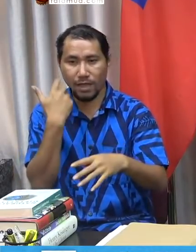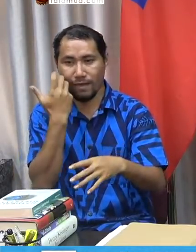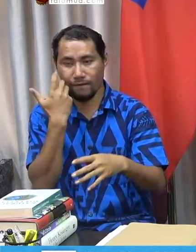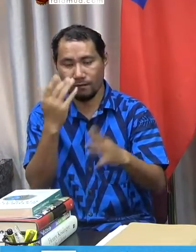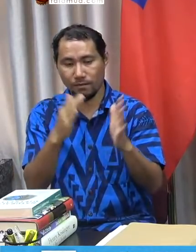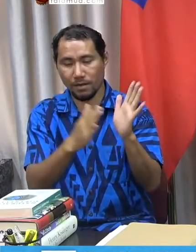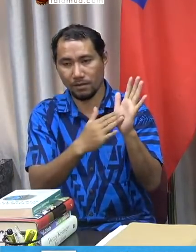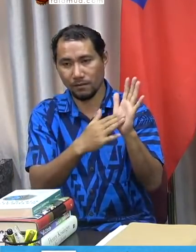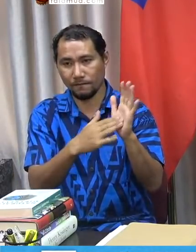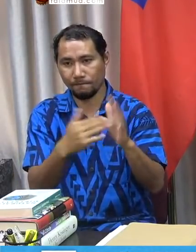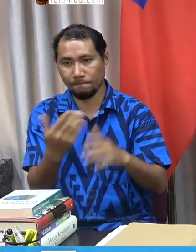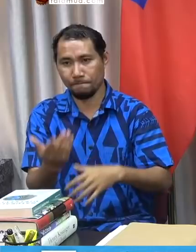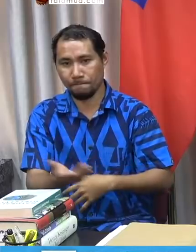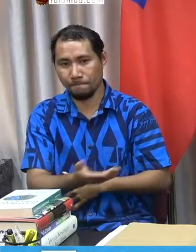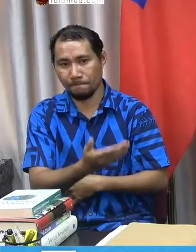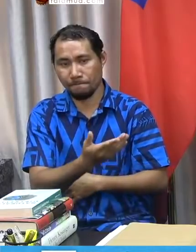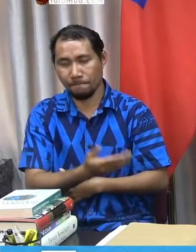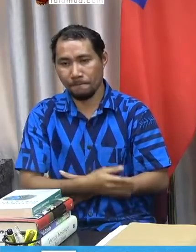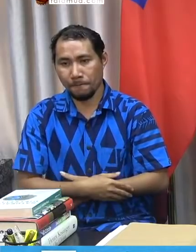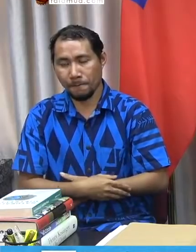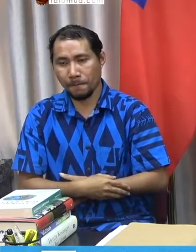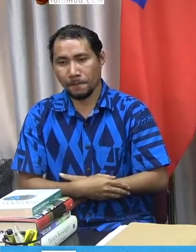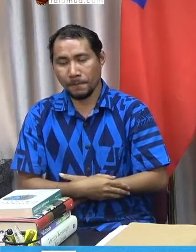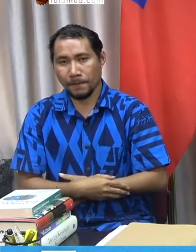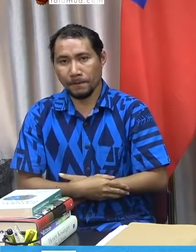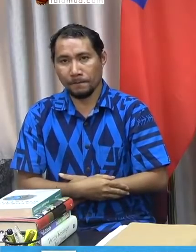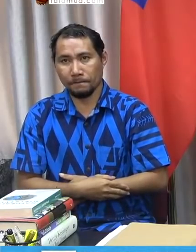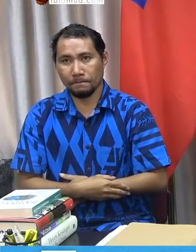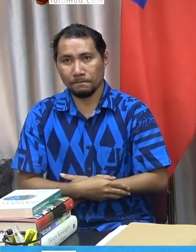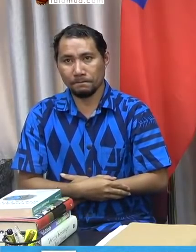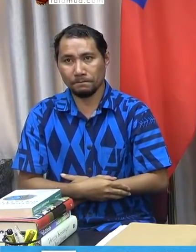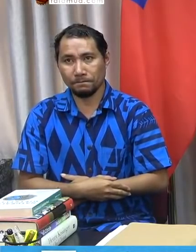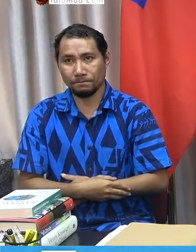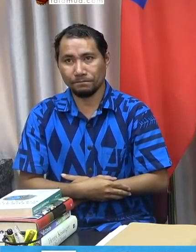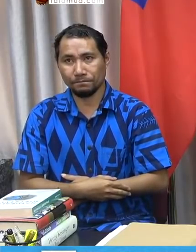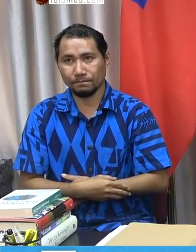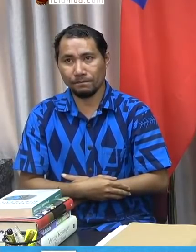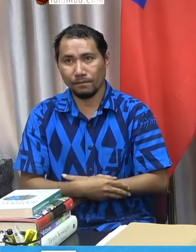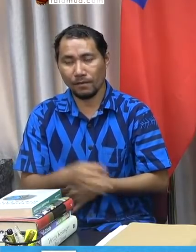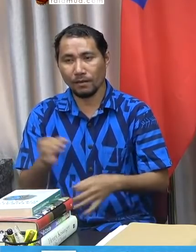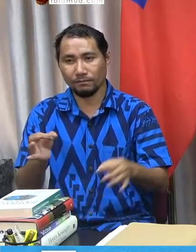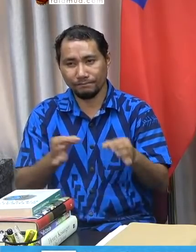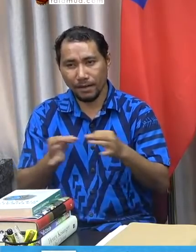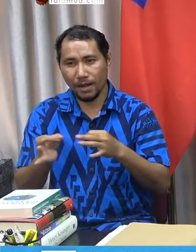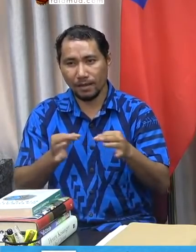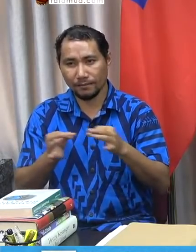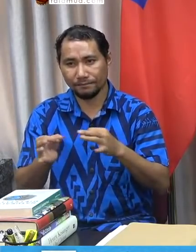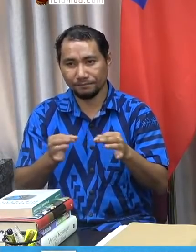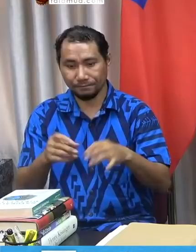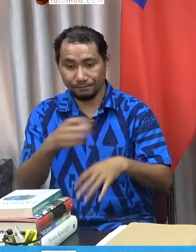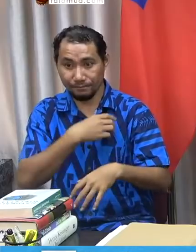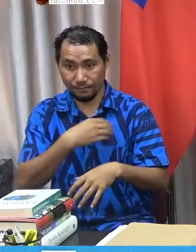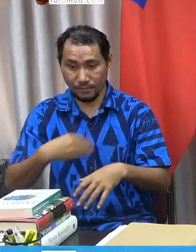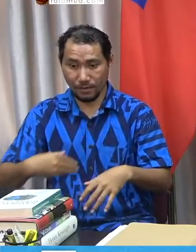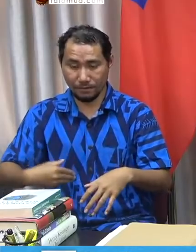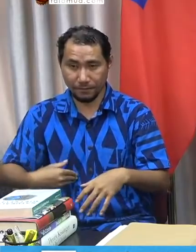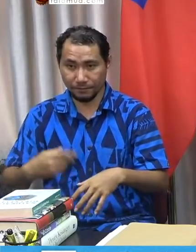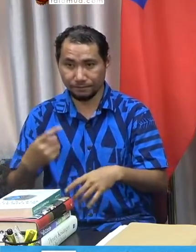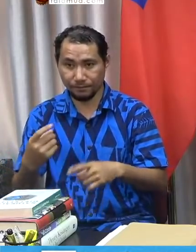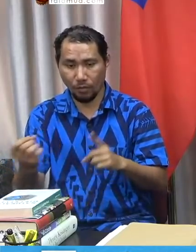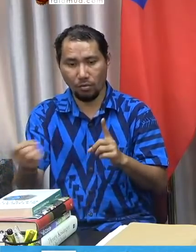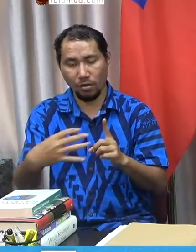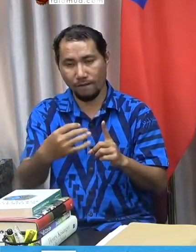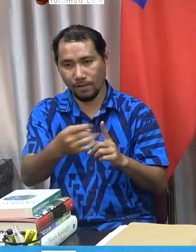taitasi. Ia ma fuafua lava iai ia le whainga malo i lunga fo'i o le whautuanga le tātou